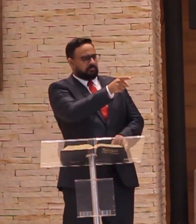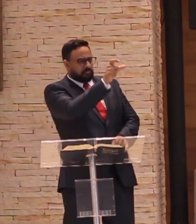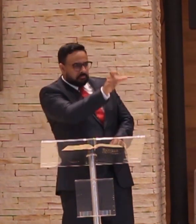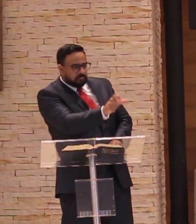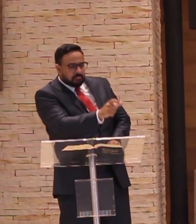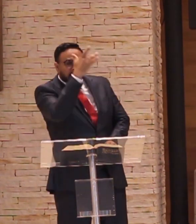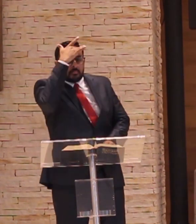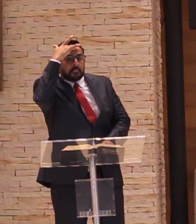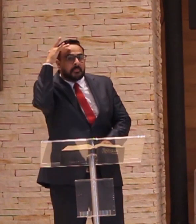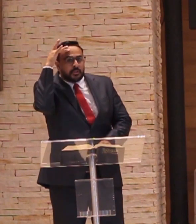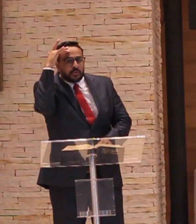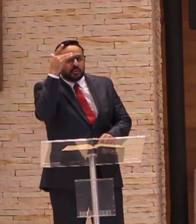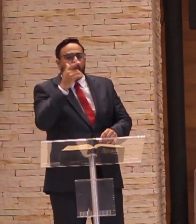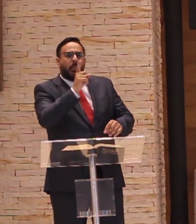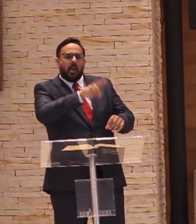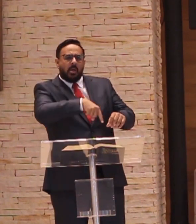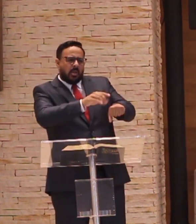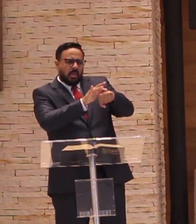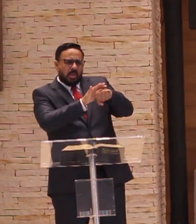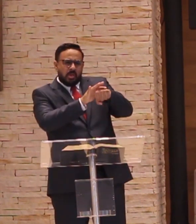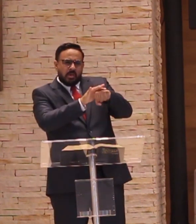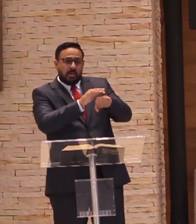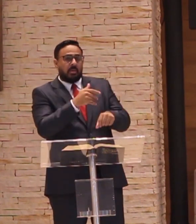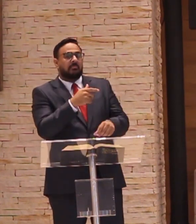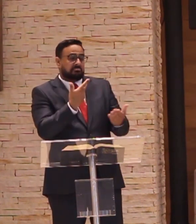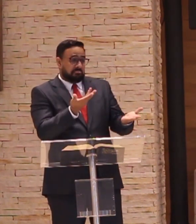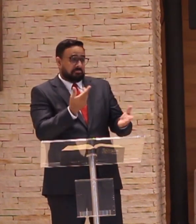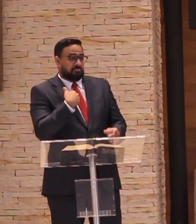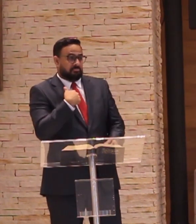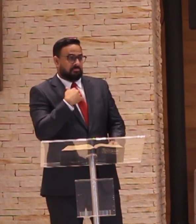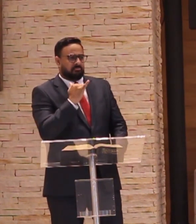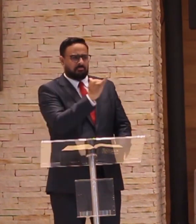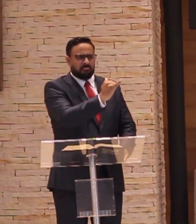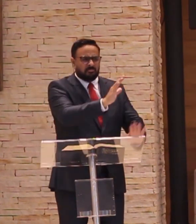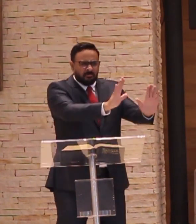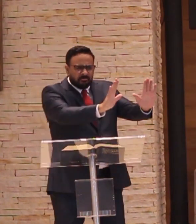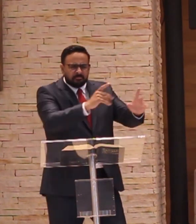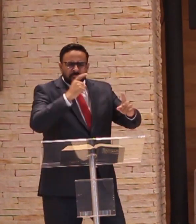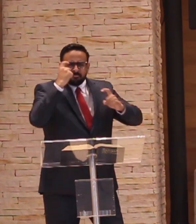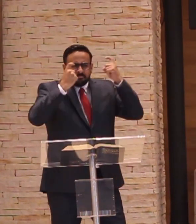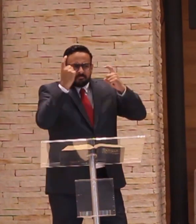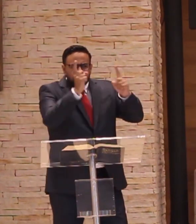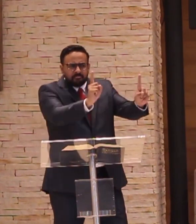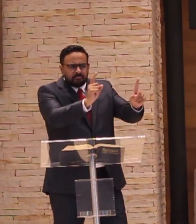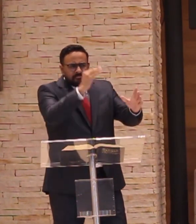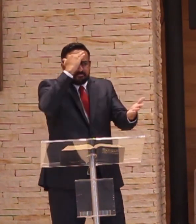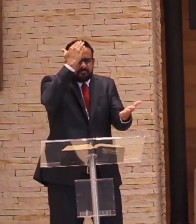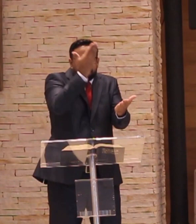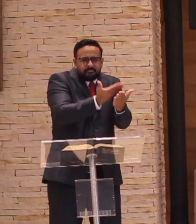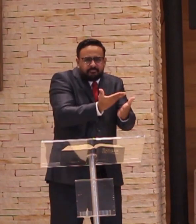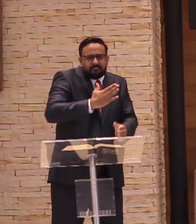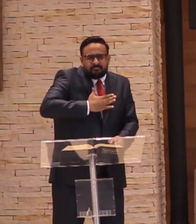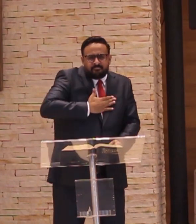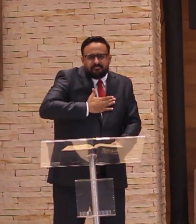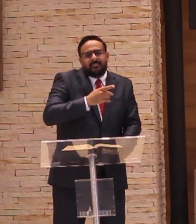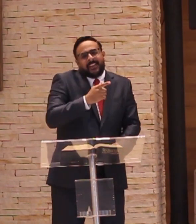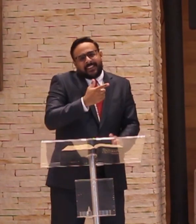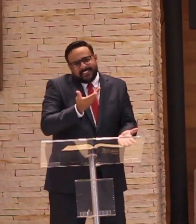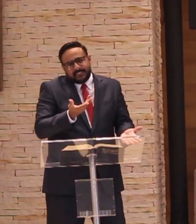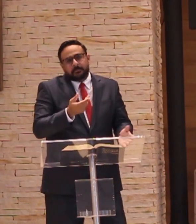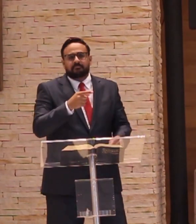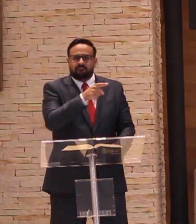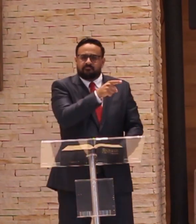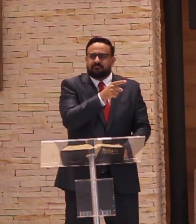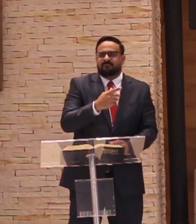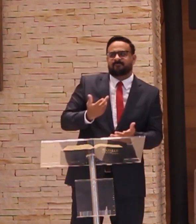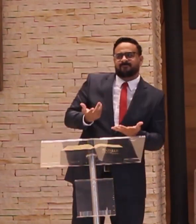ser o detentor do poder e realizar o milagre, mas é Deus. Se eu chegar para um médico e dizer